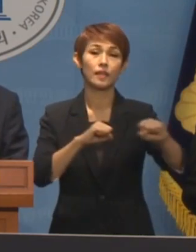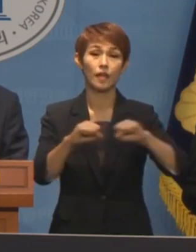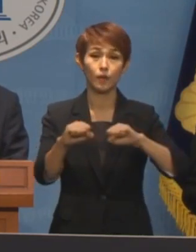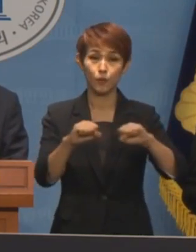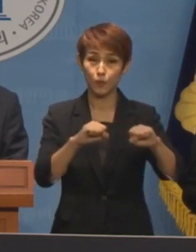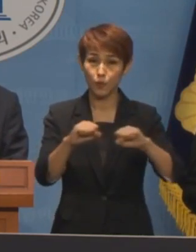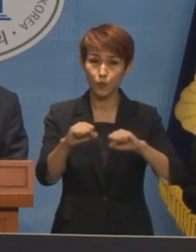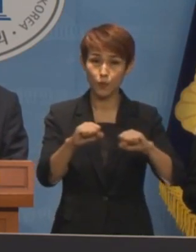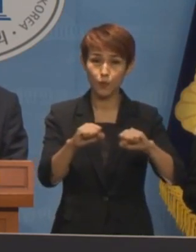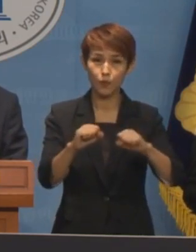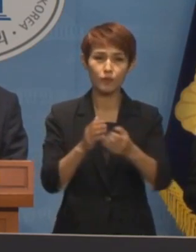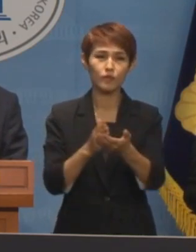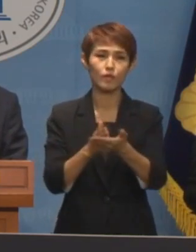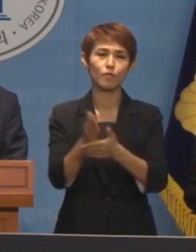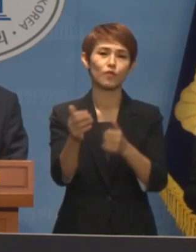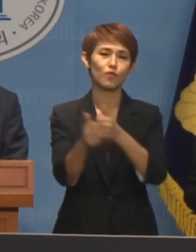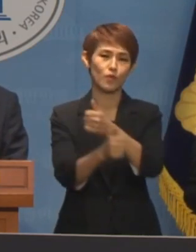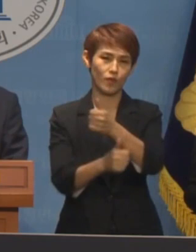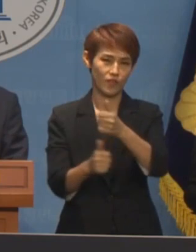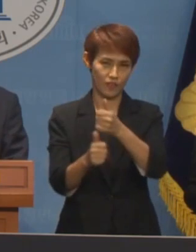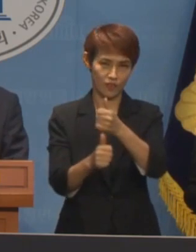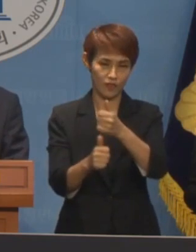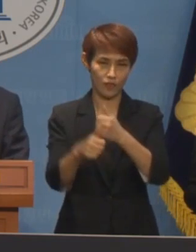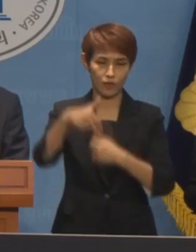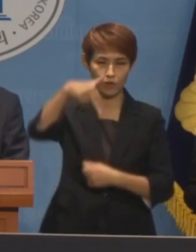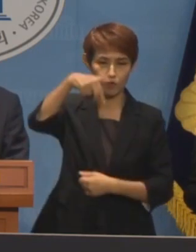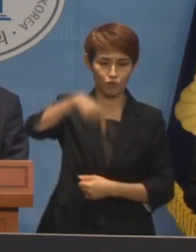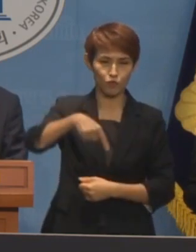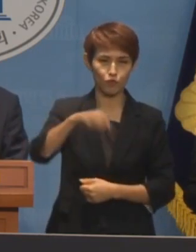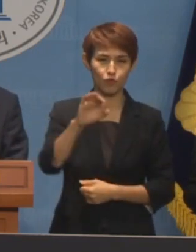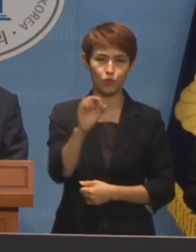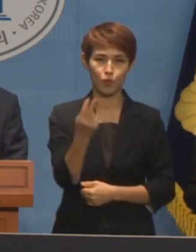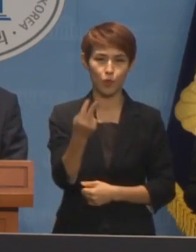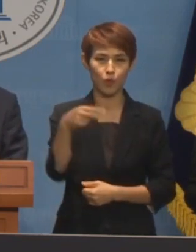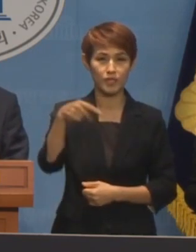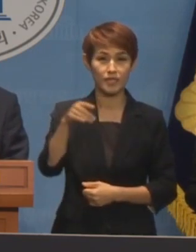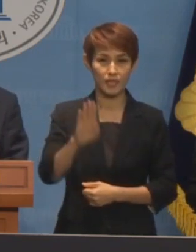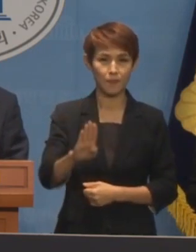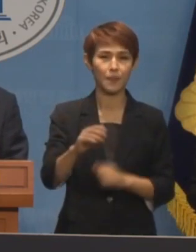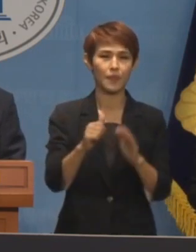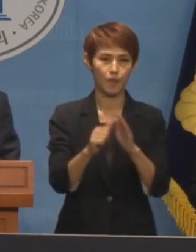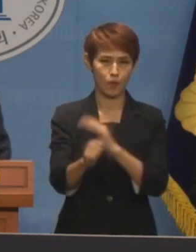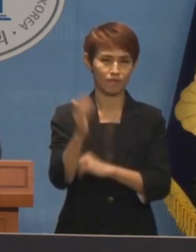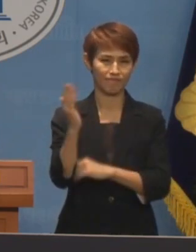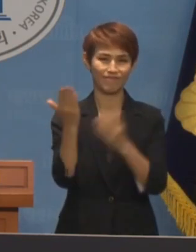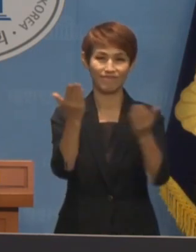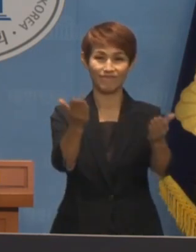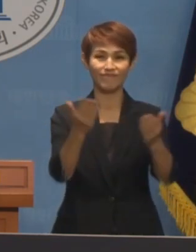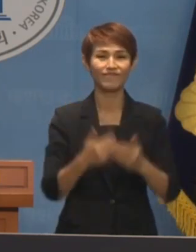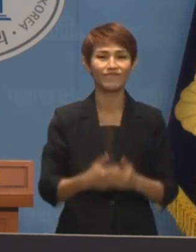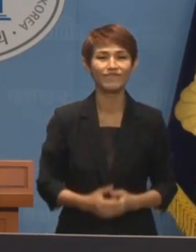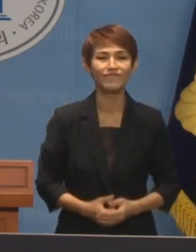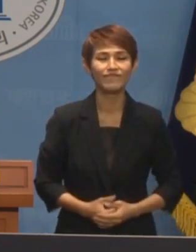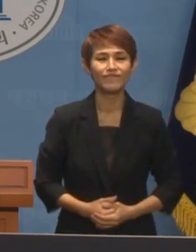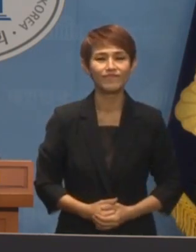수기총 전문위원이신 주요셉 공동대표 나오셔서 발언해 주시겠습니다.